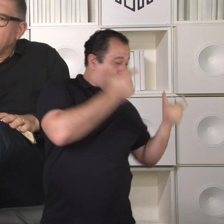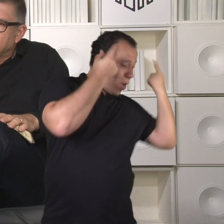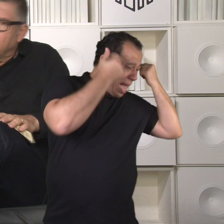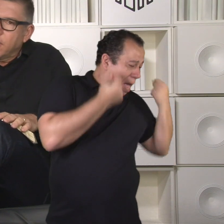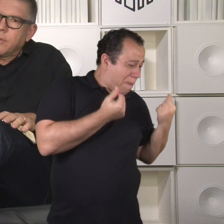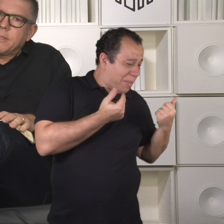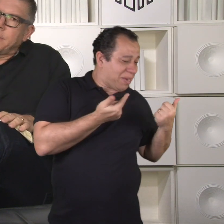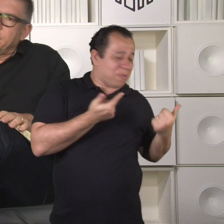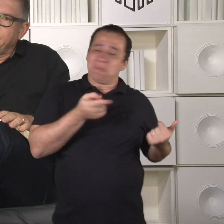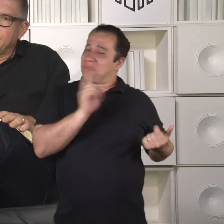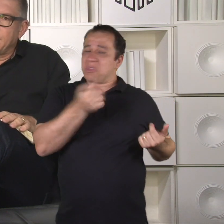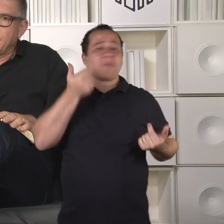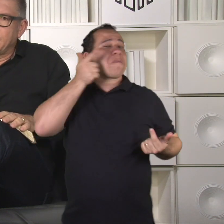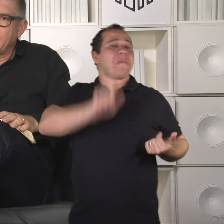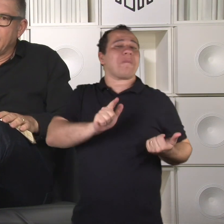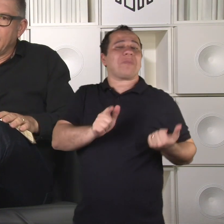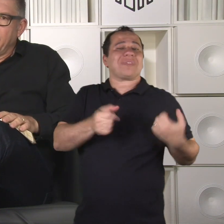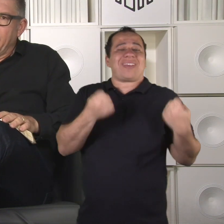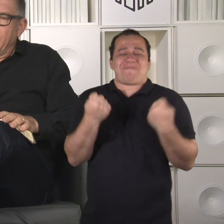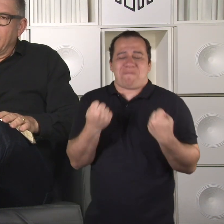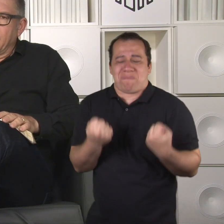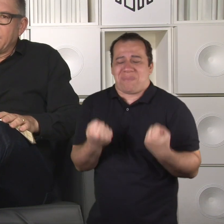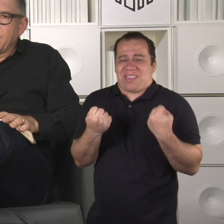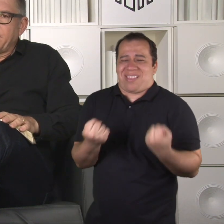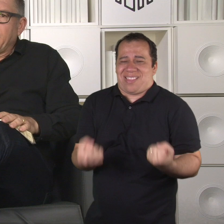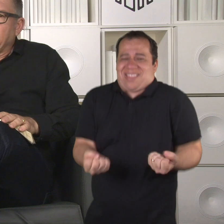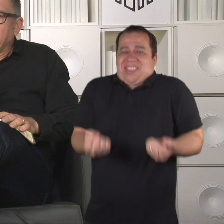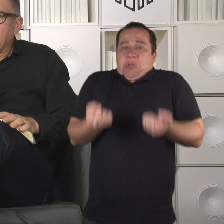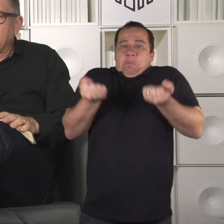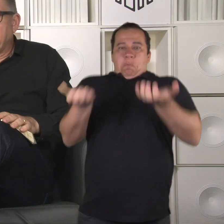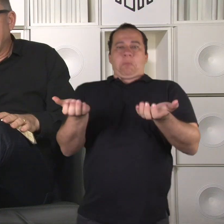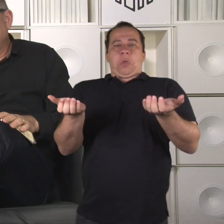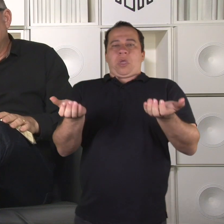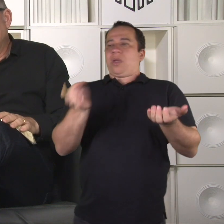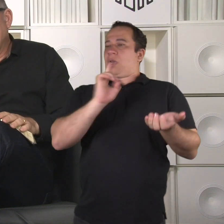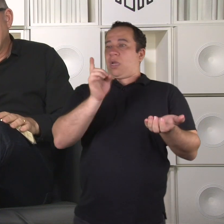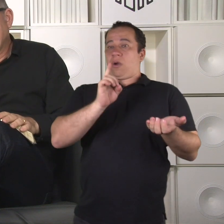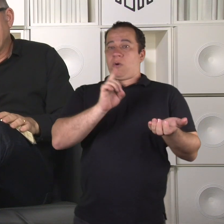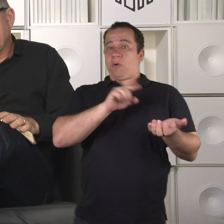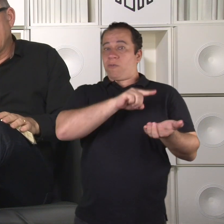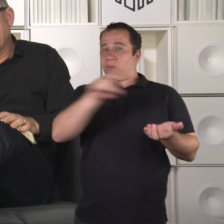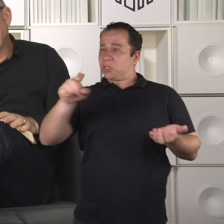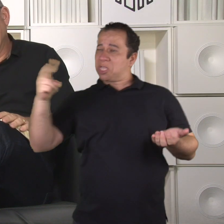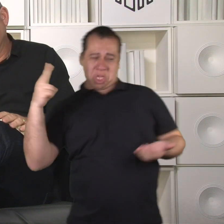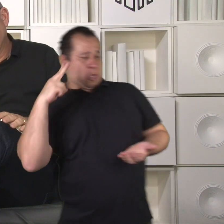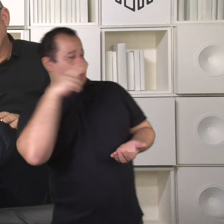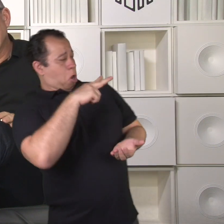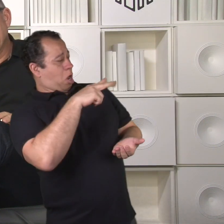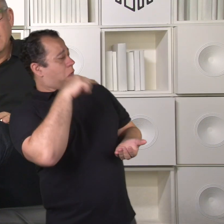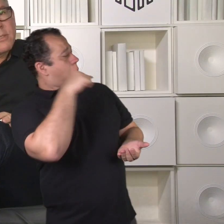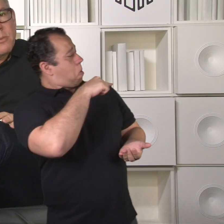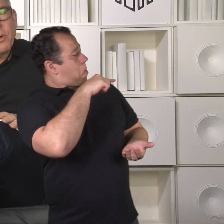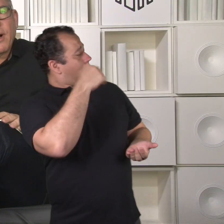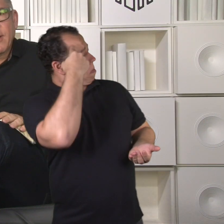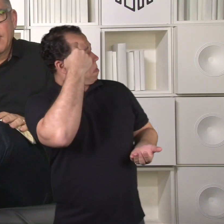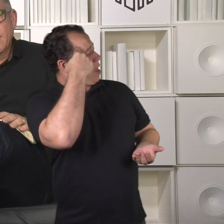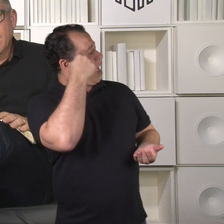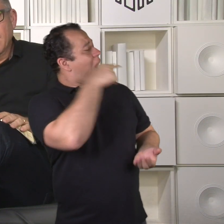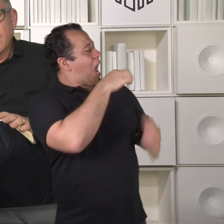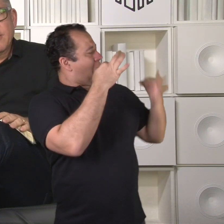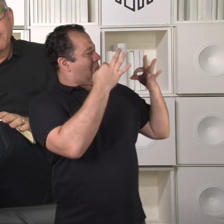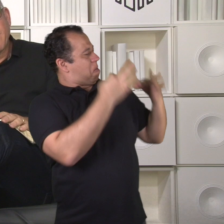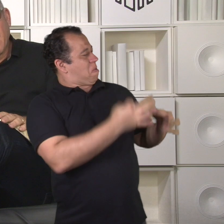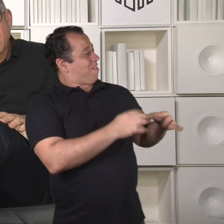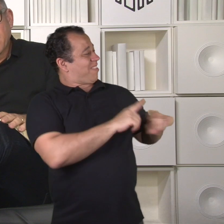jugo que eles colocam em cima de vocês. Então vocês ficam olhando para a vida deles achando que eles são piedosos, mas eles são